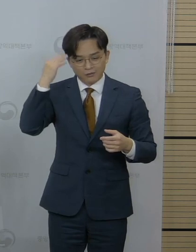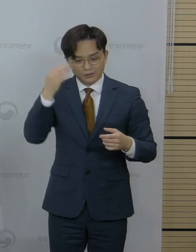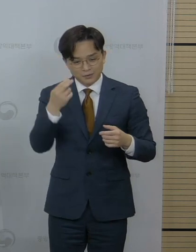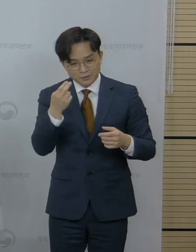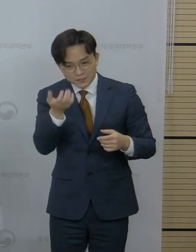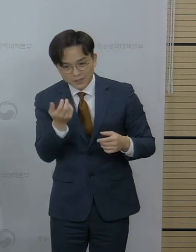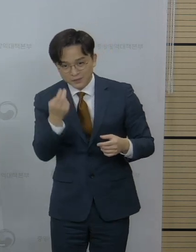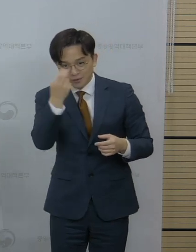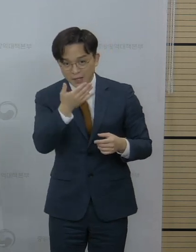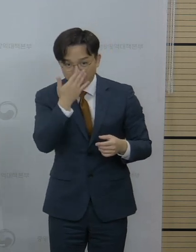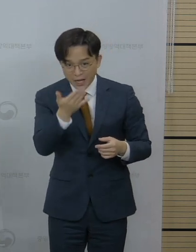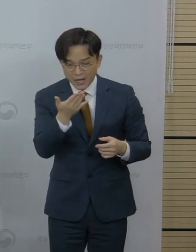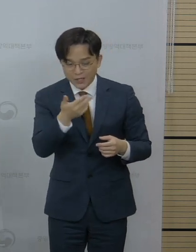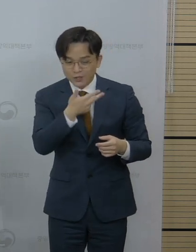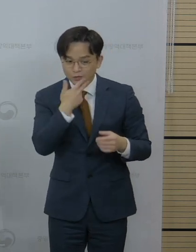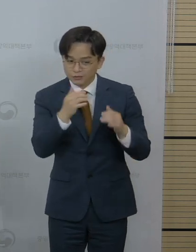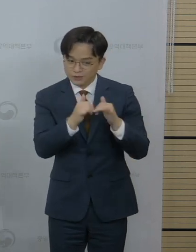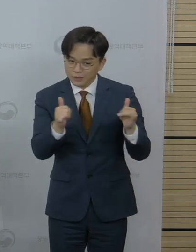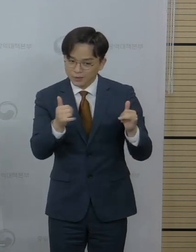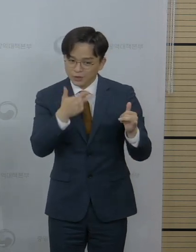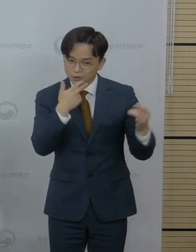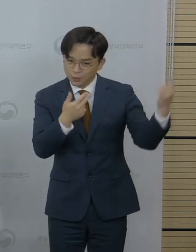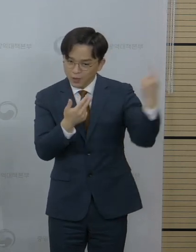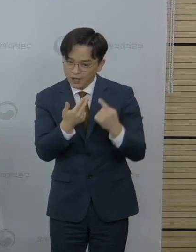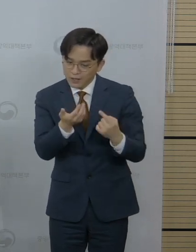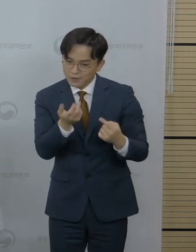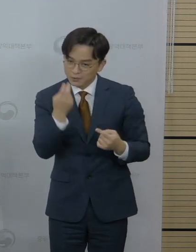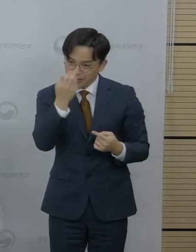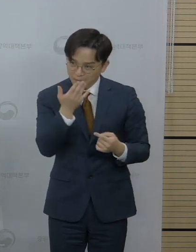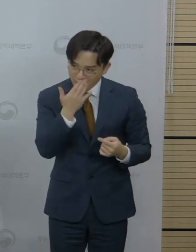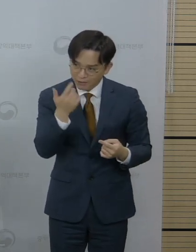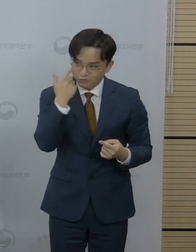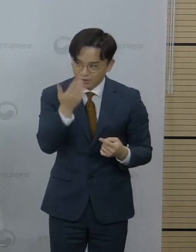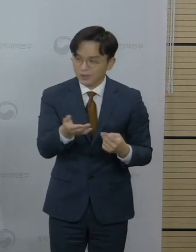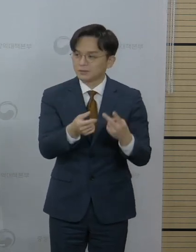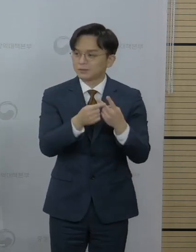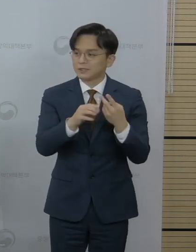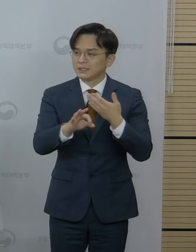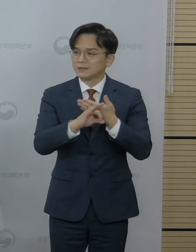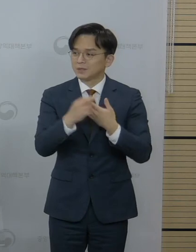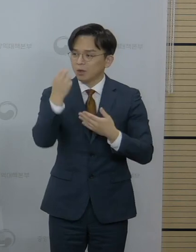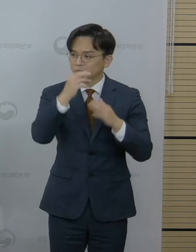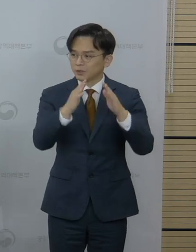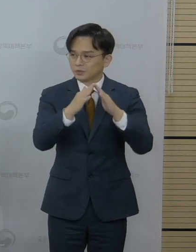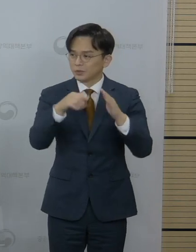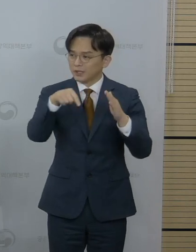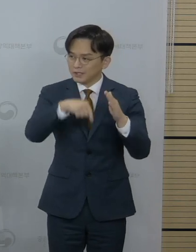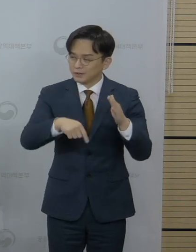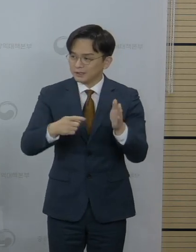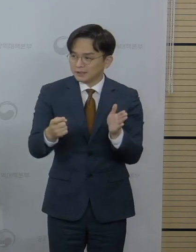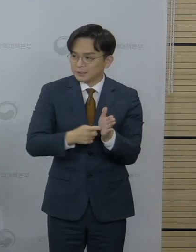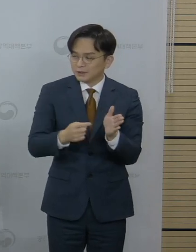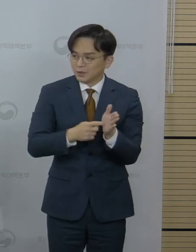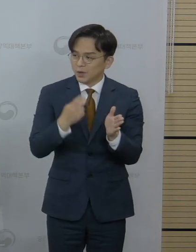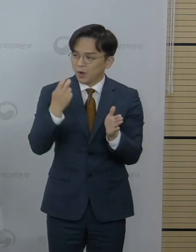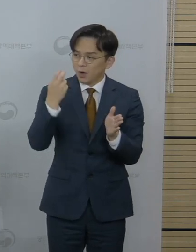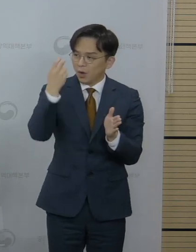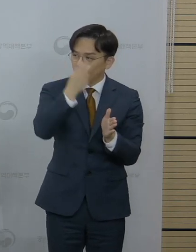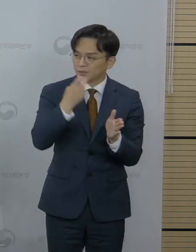위음성 우려가 많았는데, 위음성 의심 사례가 확인된 것은 없는지 궁금하다. 두 가지 질문 주셨습니다.